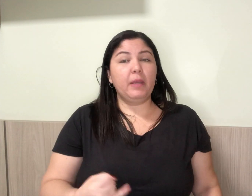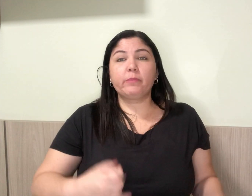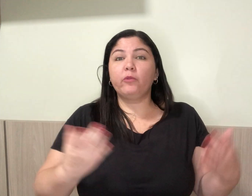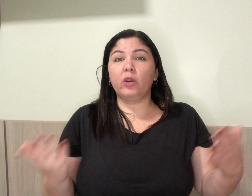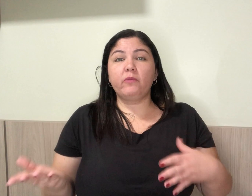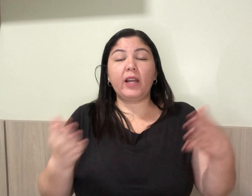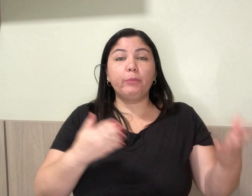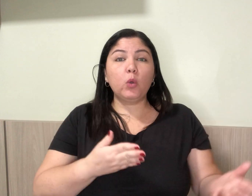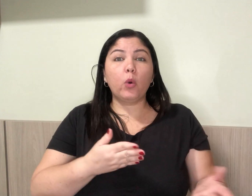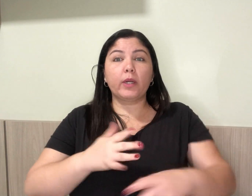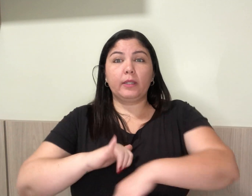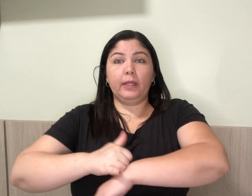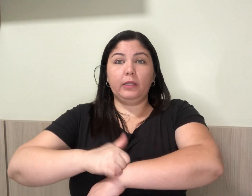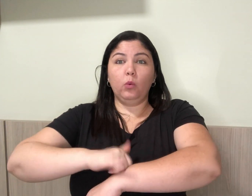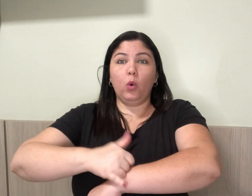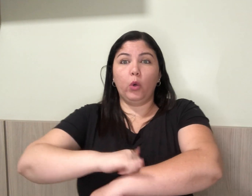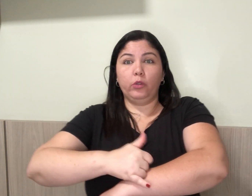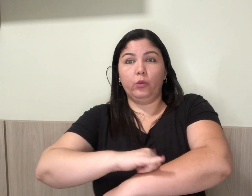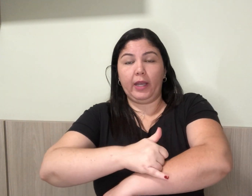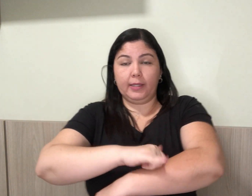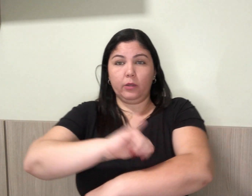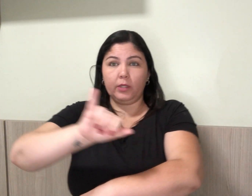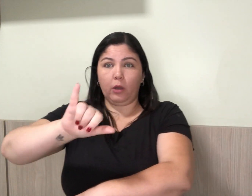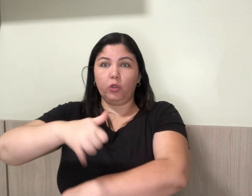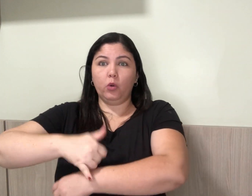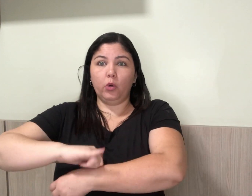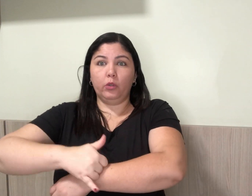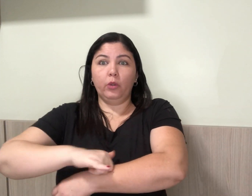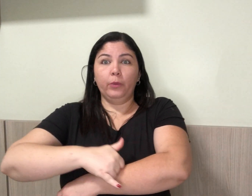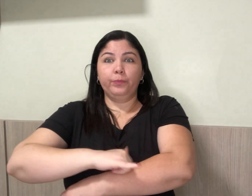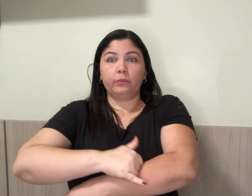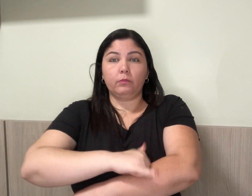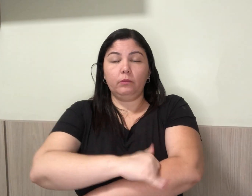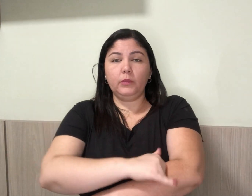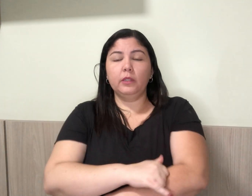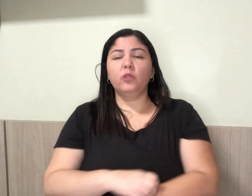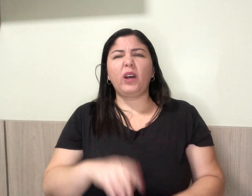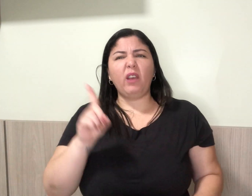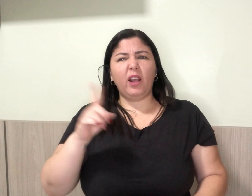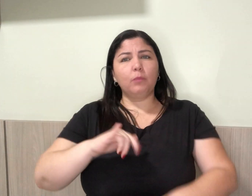Mesma forma vale pro gordo, né? Então, gordo é assim, o sinal de gordo. Então, eu falo, ela